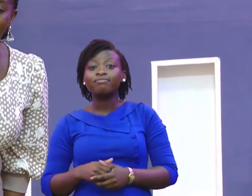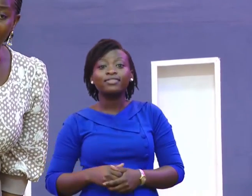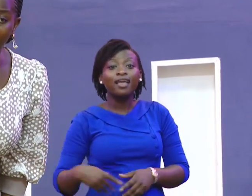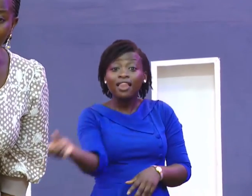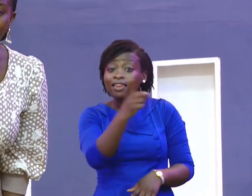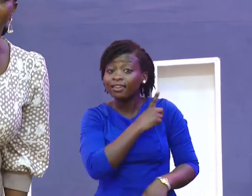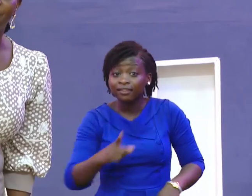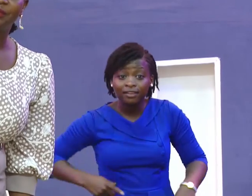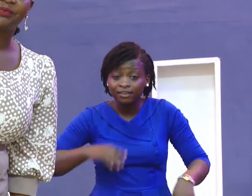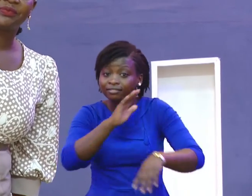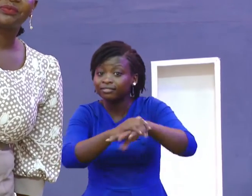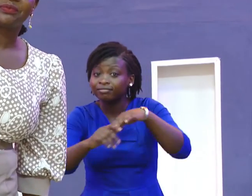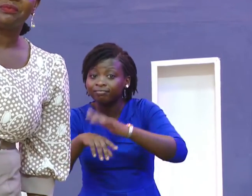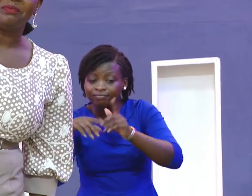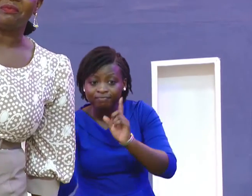Tabanga yo